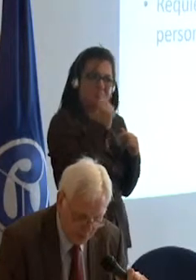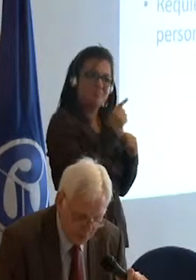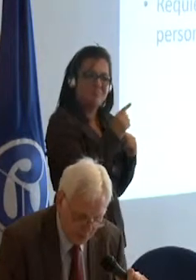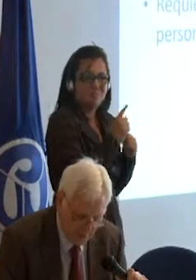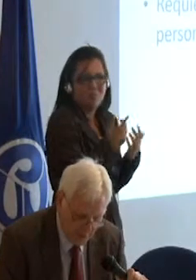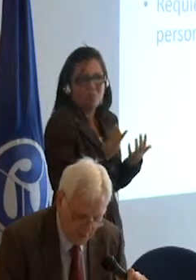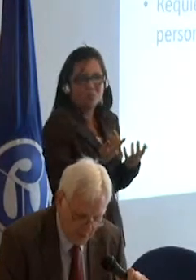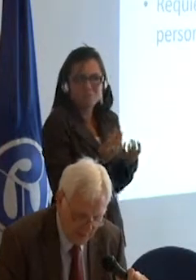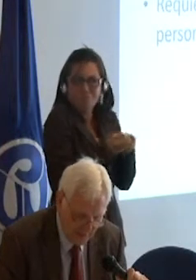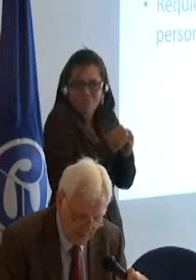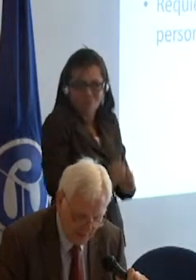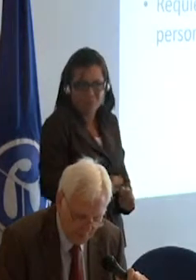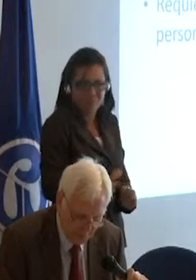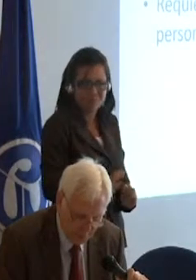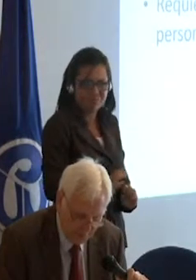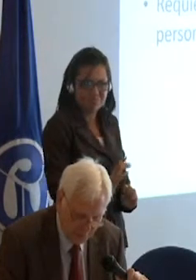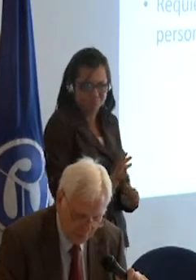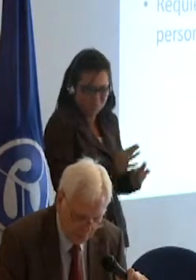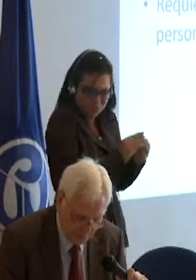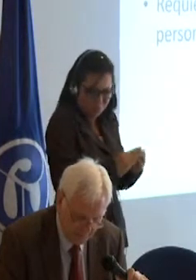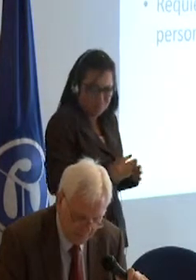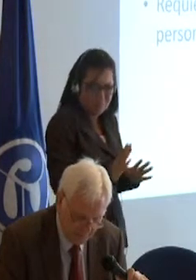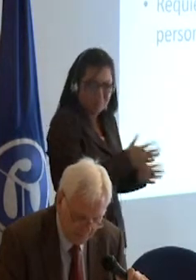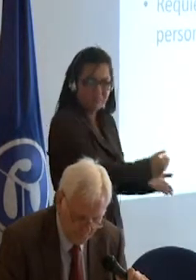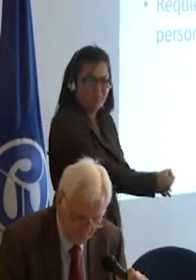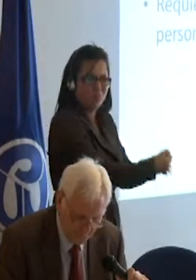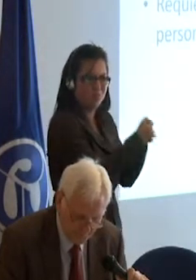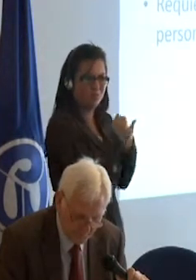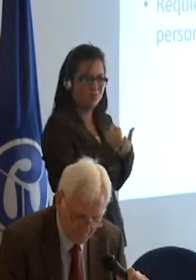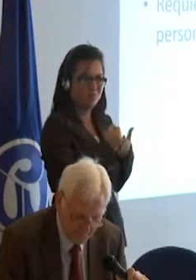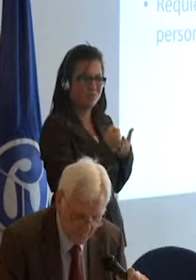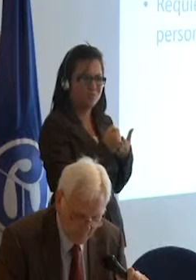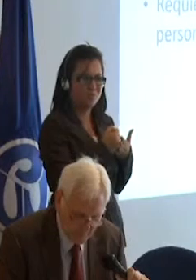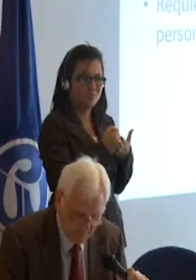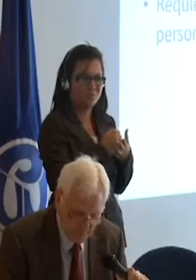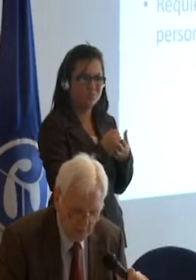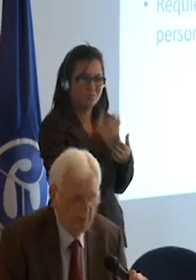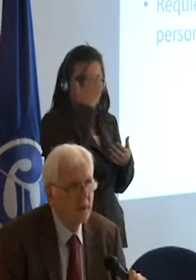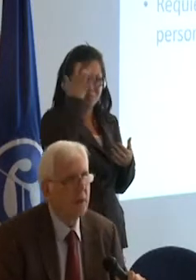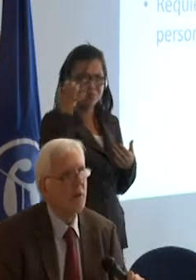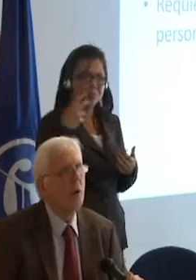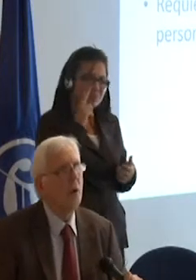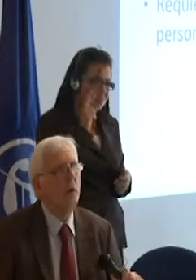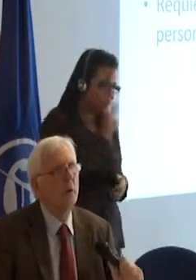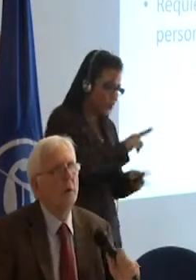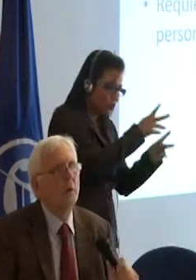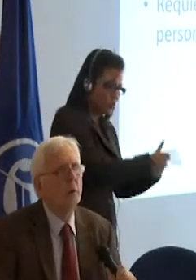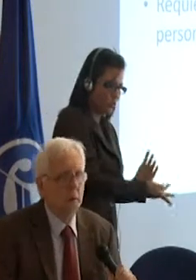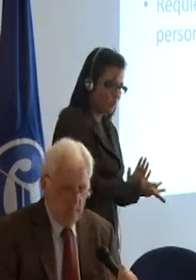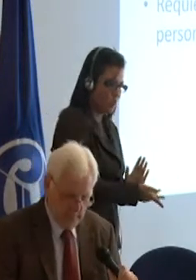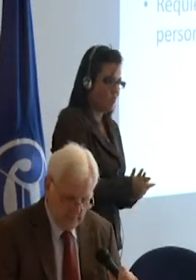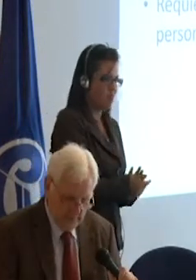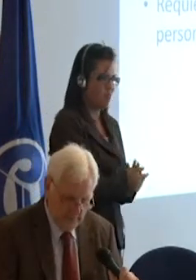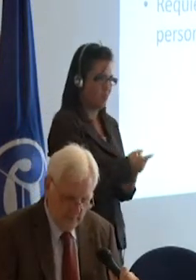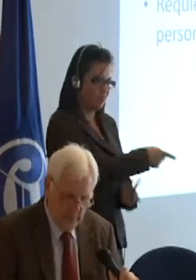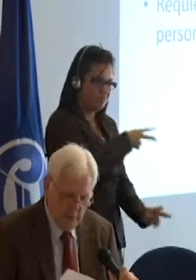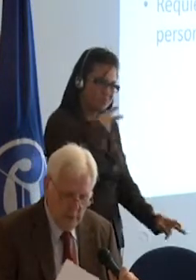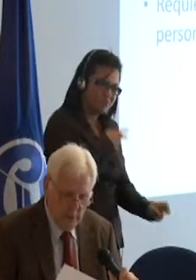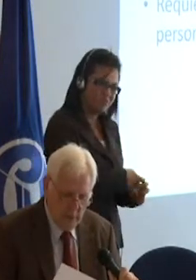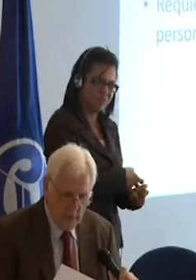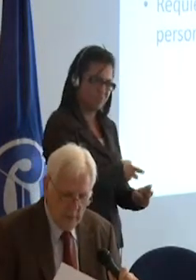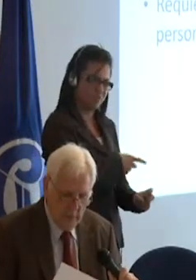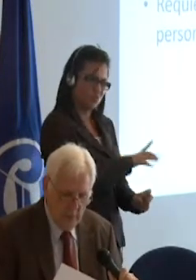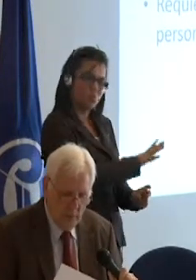en alguna parte me ayudó, o de alguna manera me ayudó ver a estos estudiantes Ulis con sus